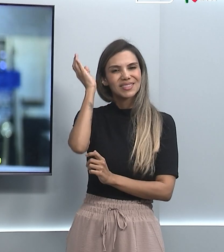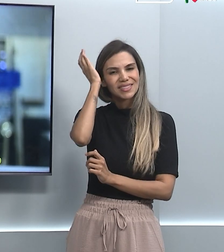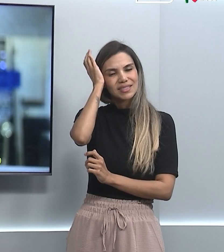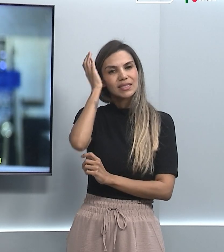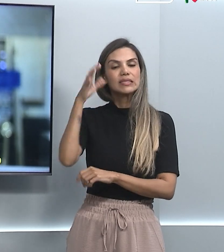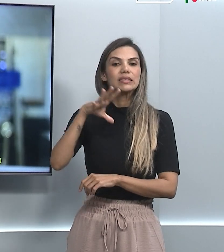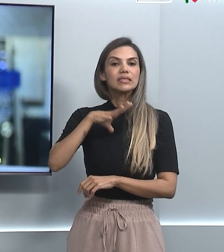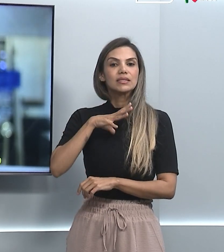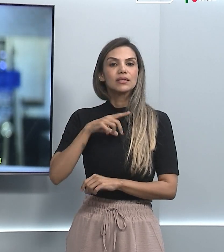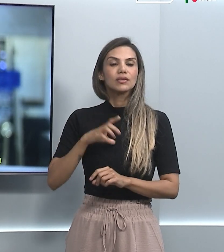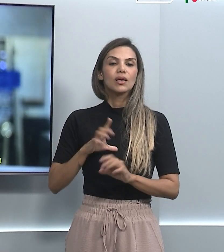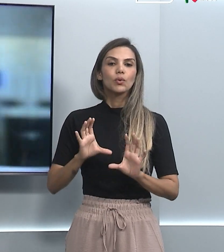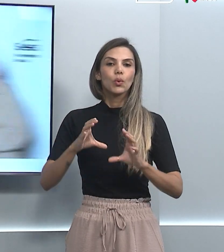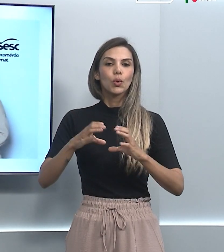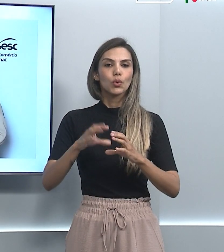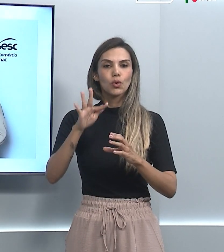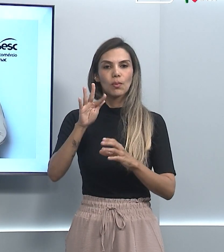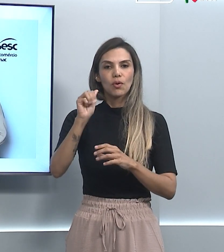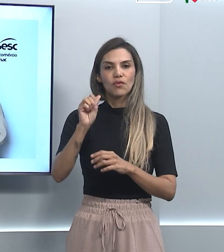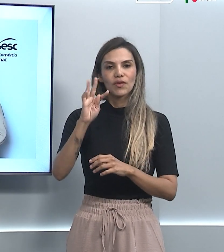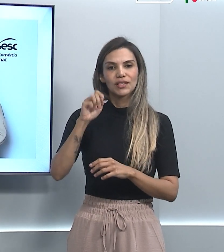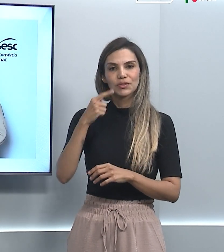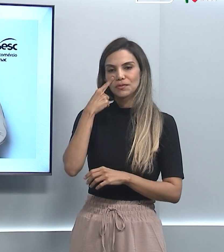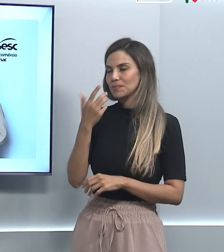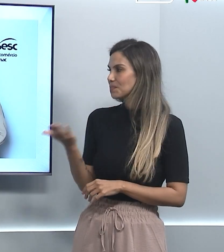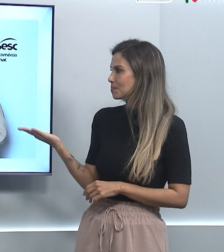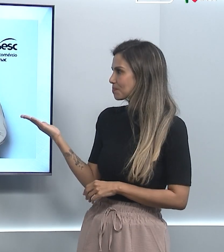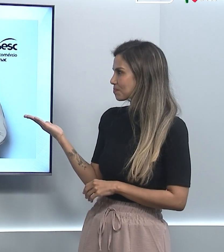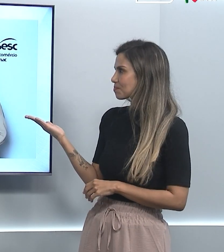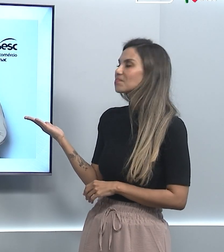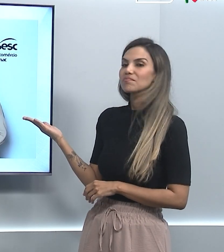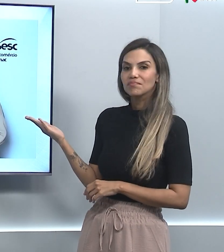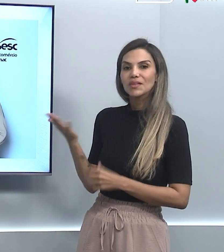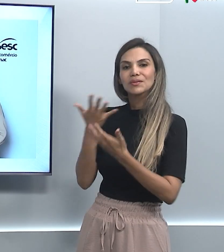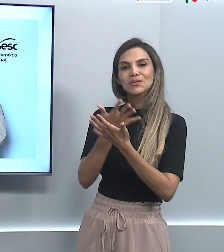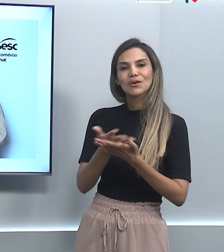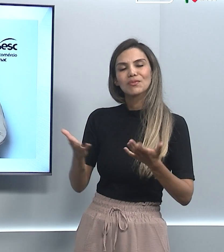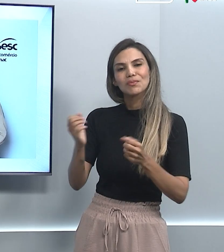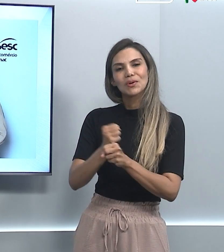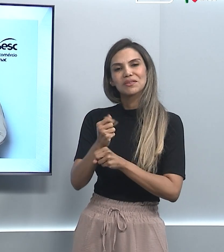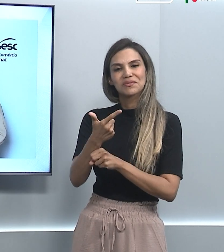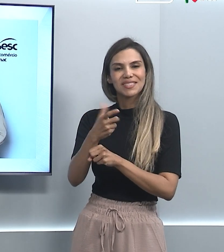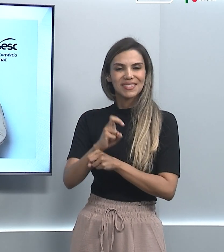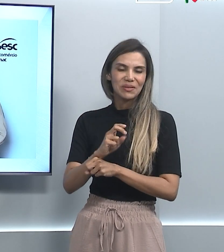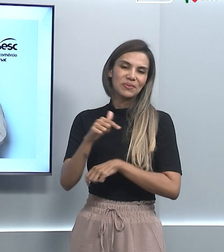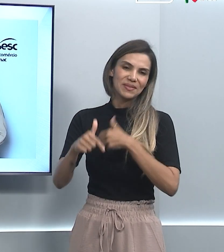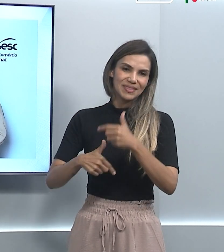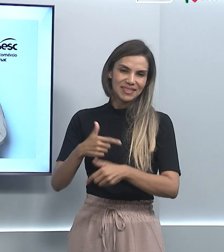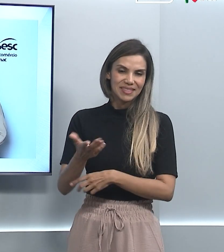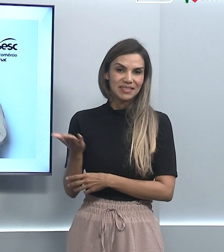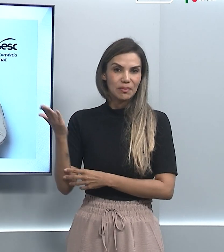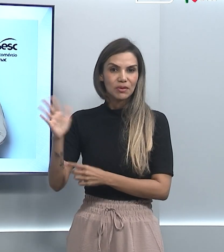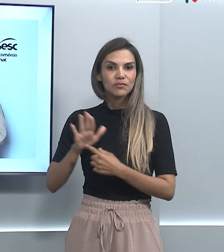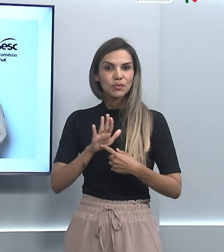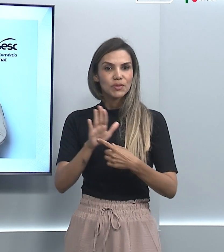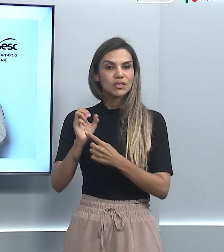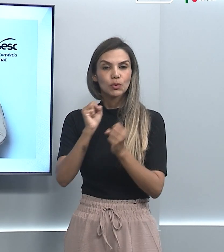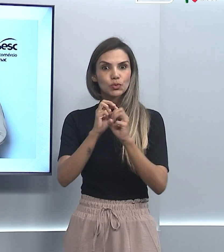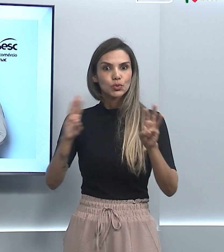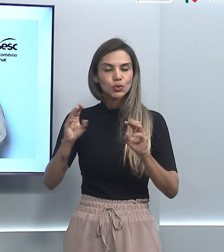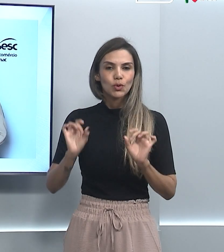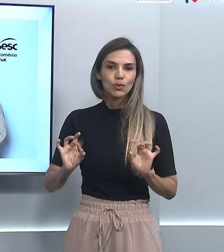show do grupo Fat Family, que comemora os seus 25 anos de carreira. O grupo apresenta um show especial da